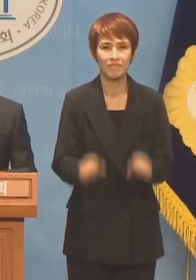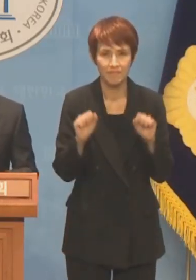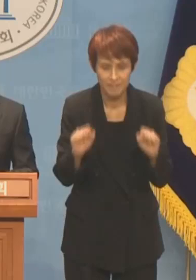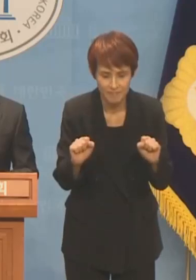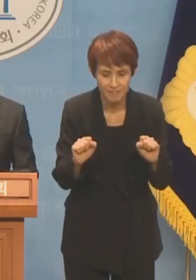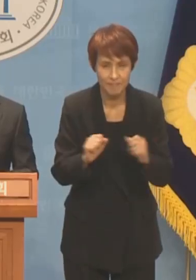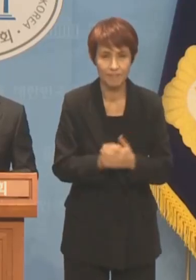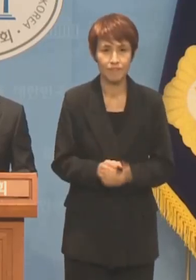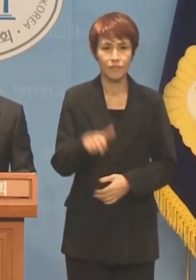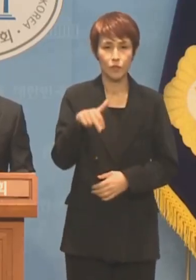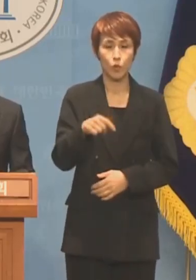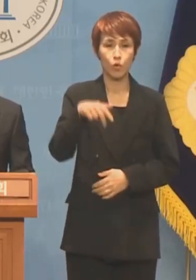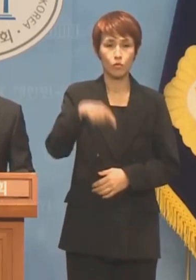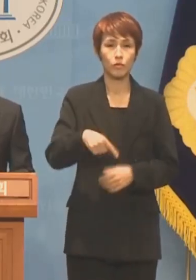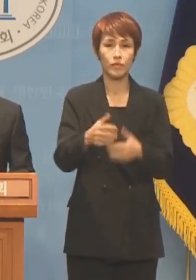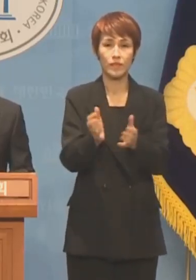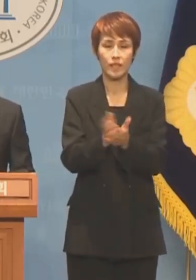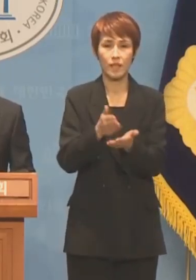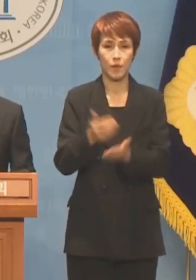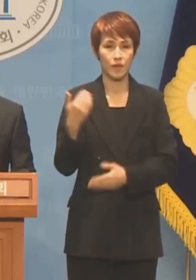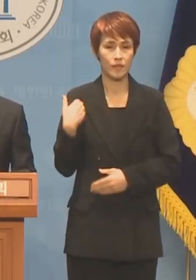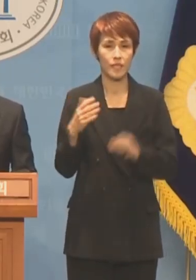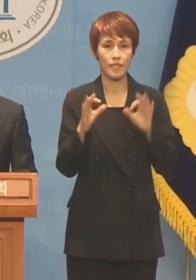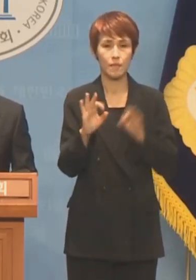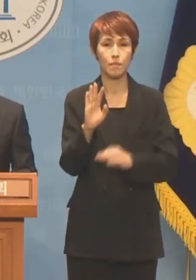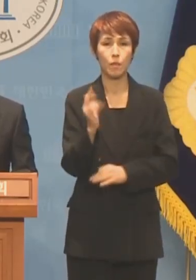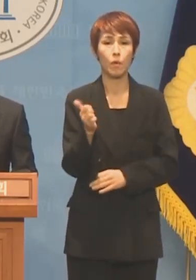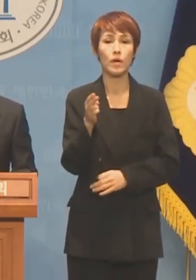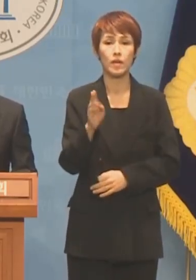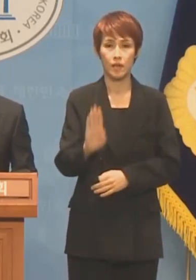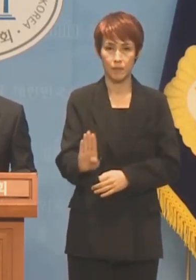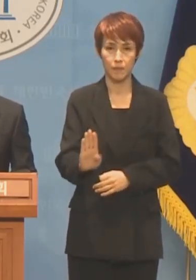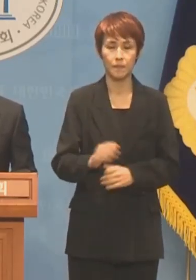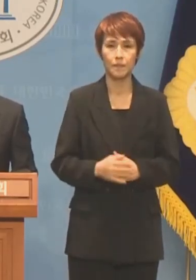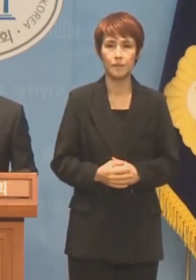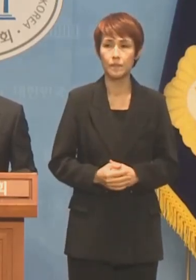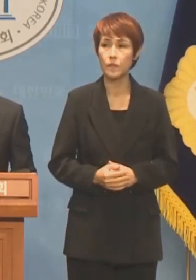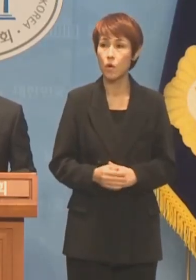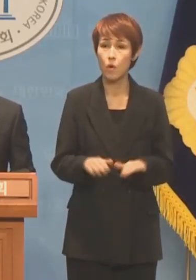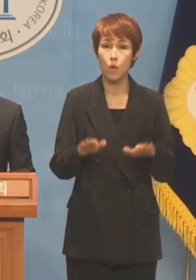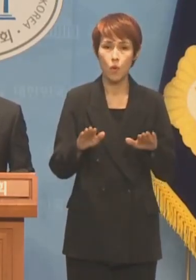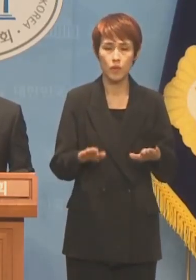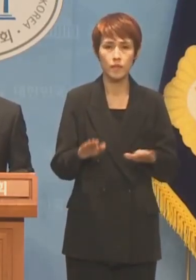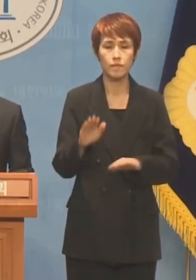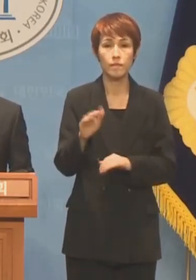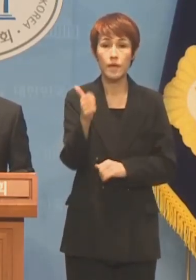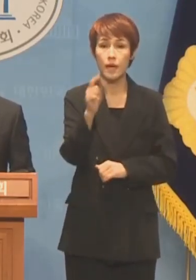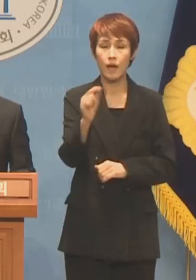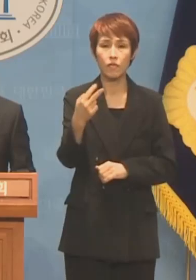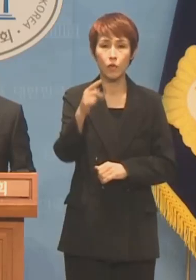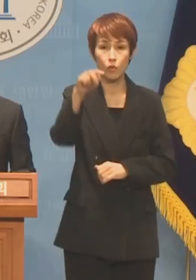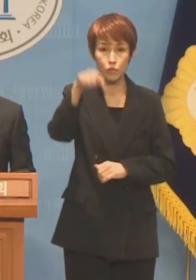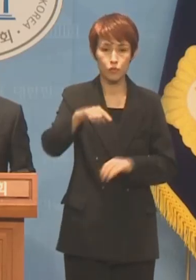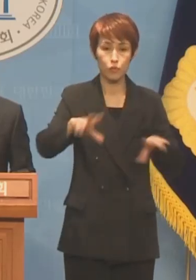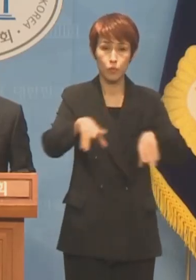안녕하십니까. 조국혁신당 대변인 김보협입니다. 오늘 한덕수